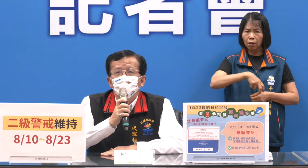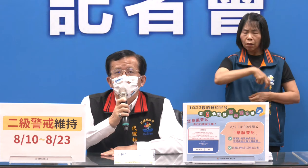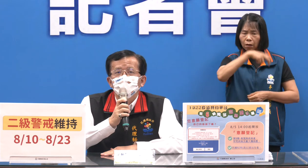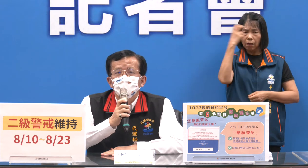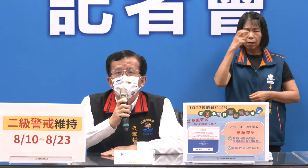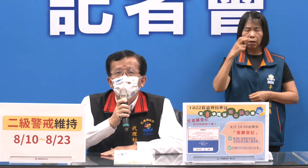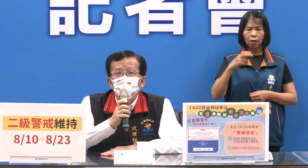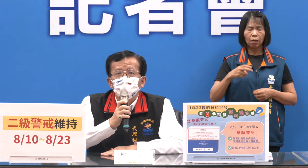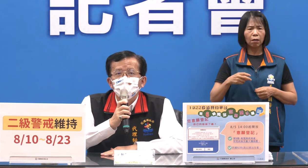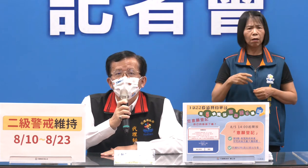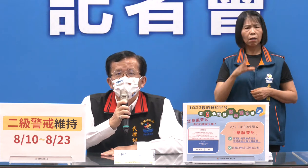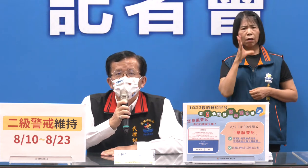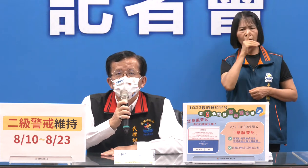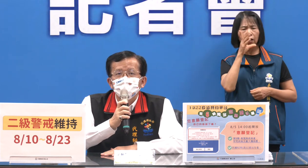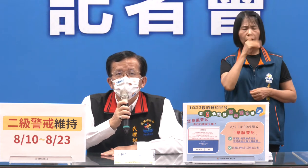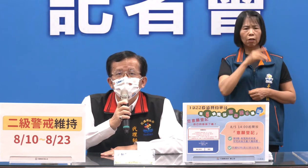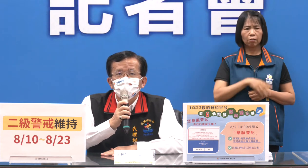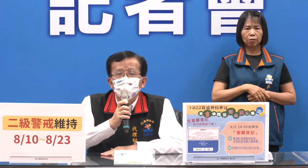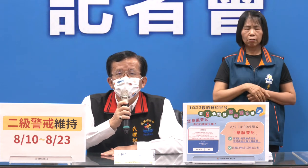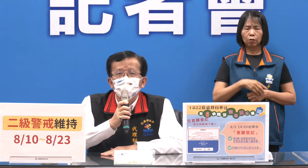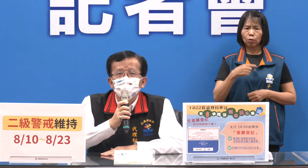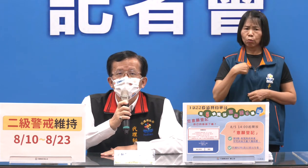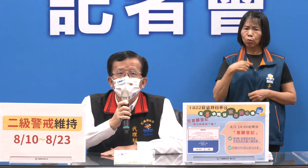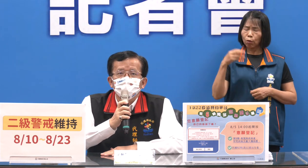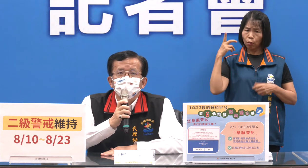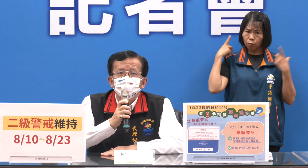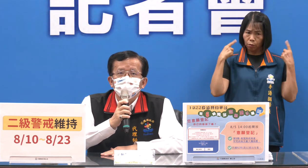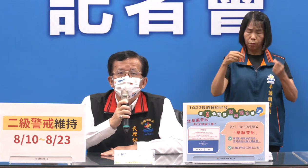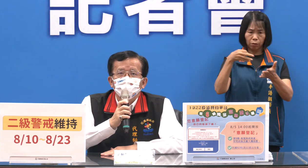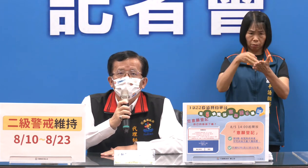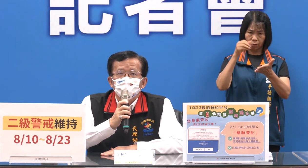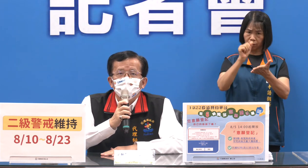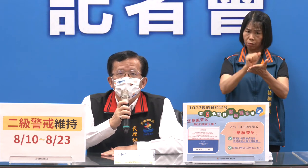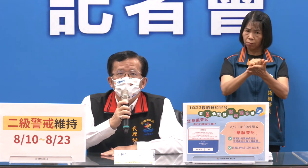搞的，我们原来在中央 CDC 上面登记的